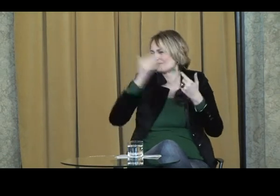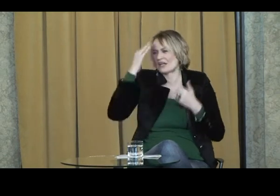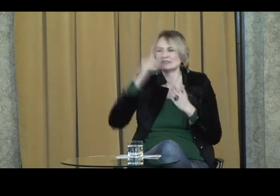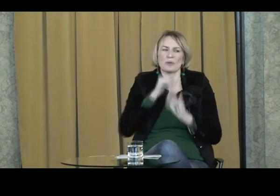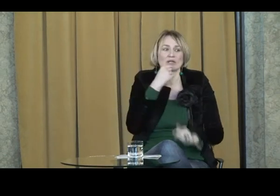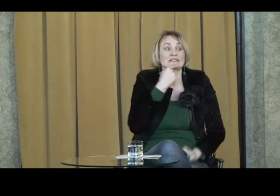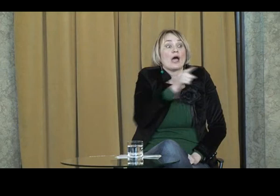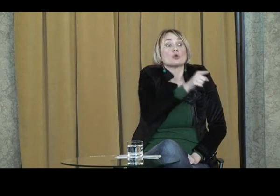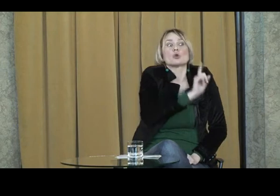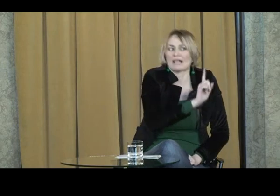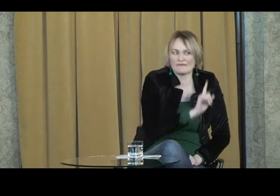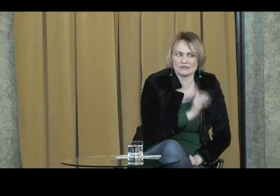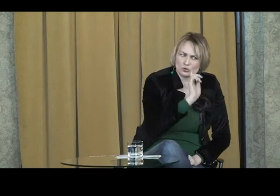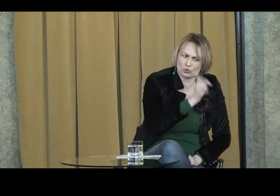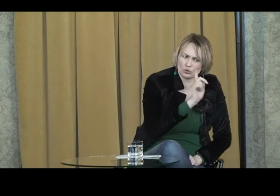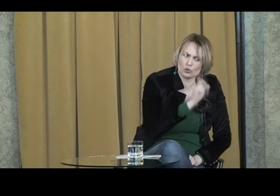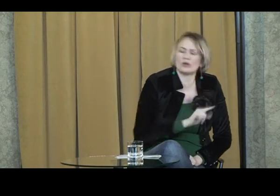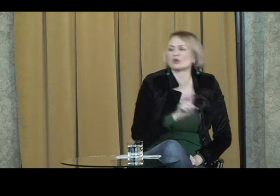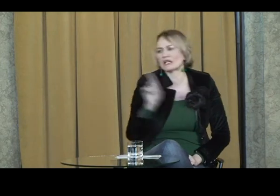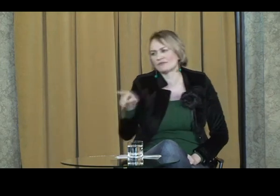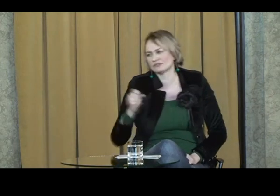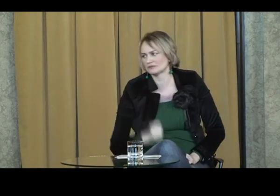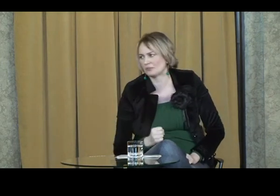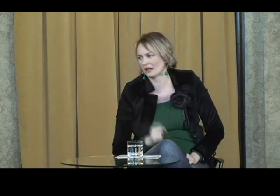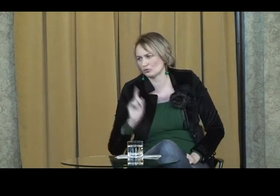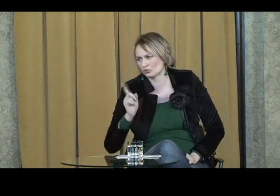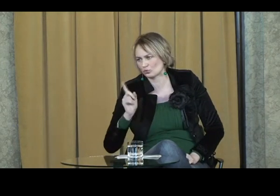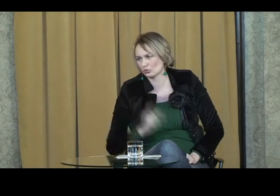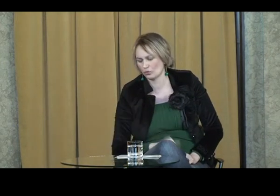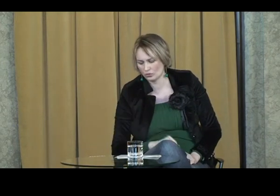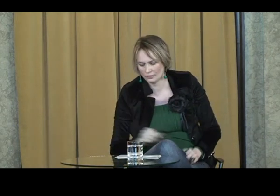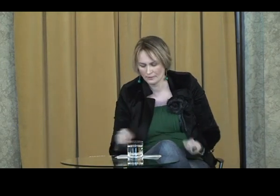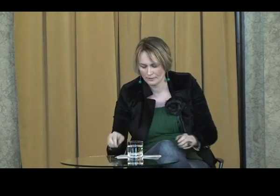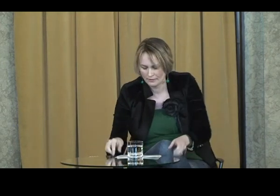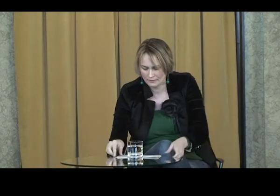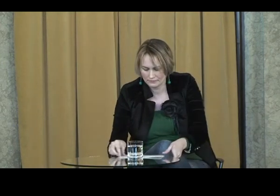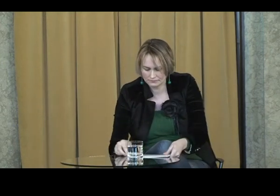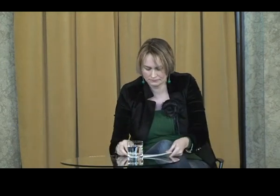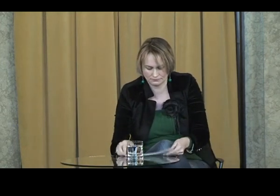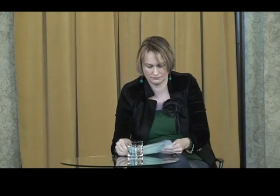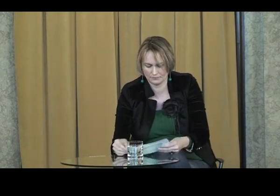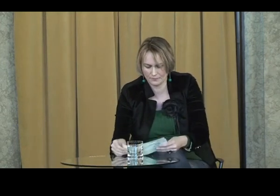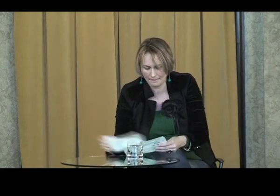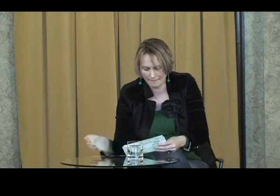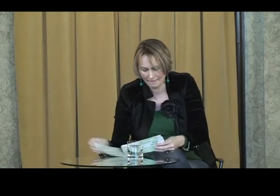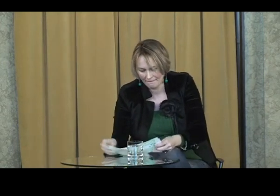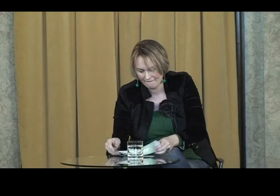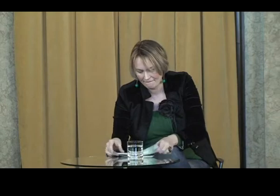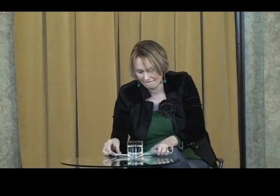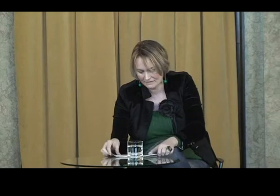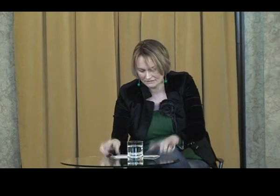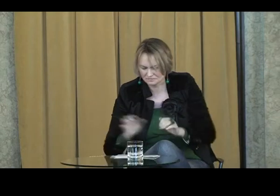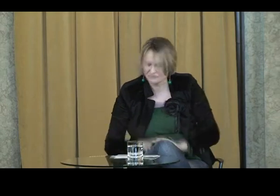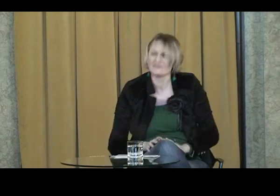Leben. Jeder weiß, es gibt Barrieren. Ich meine, jeder weiß, wenn er eine Barriere hat, was er eine hat, man braucht ihn nicht extra noch darauf